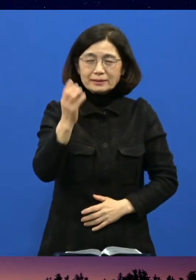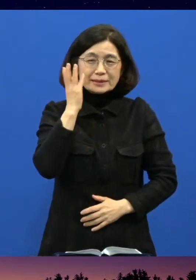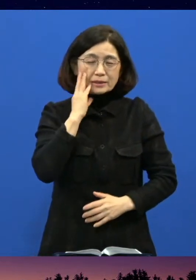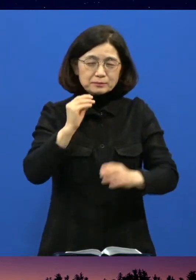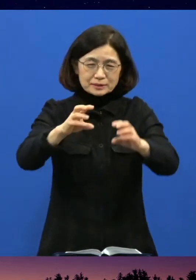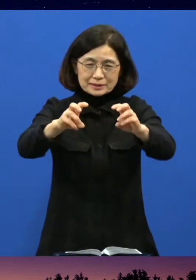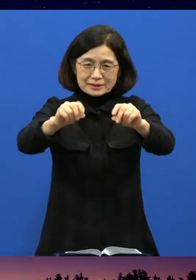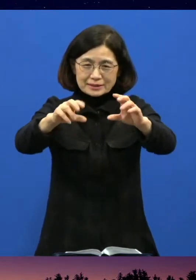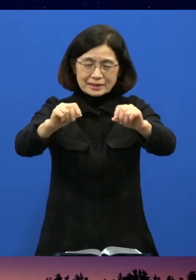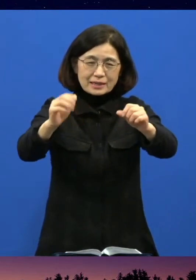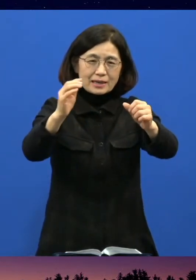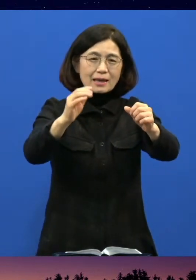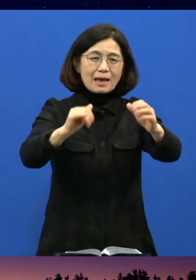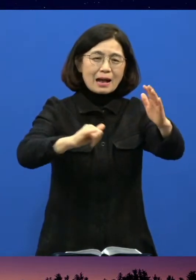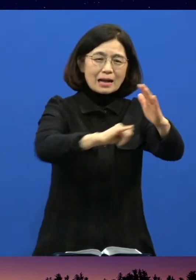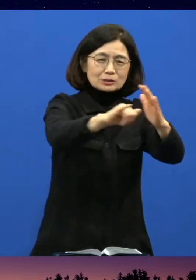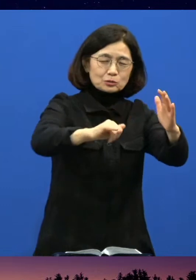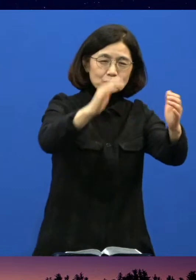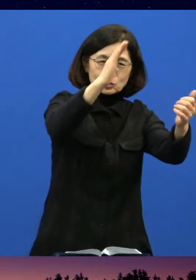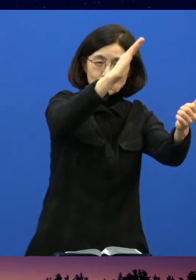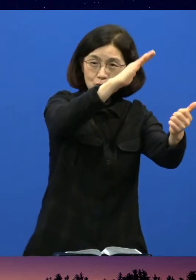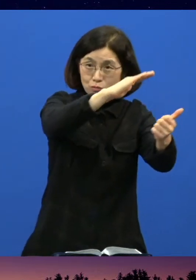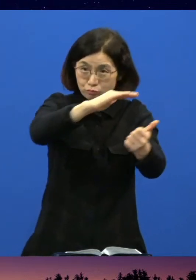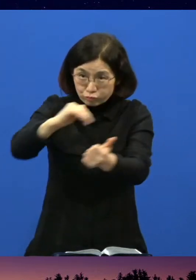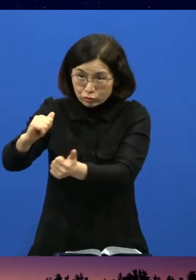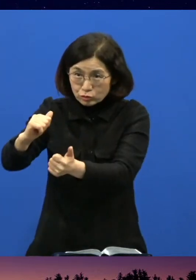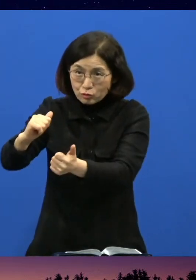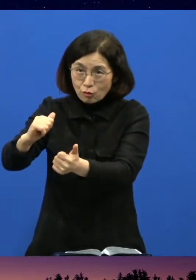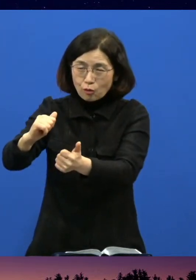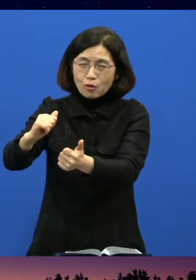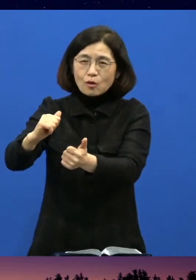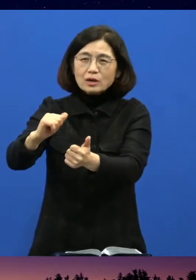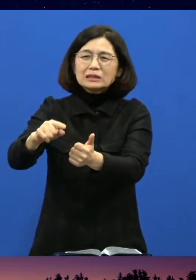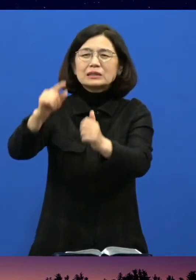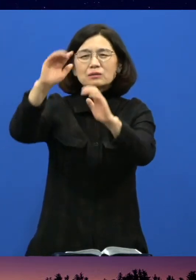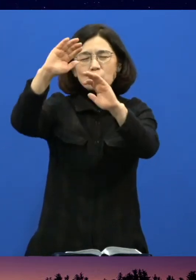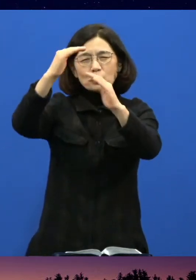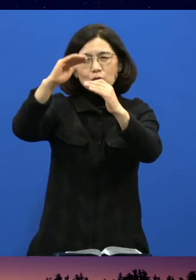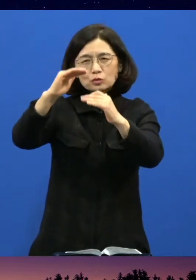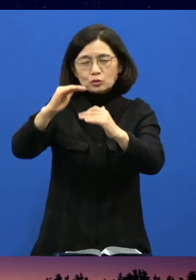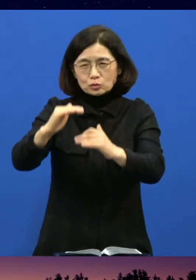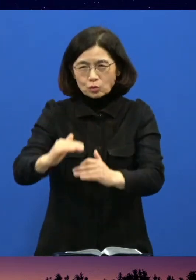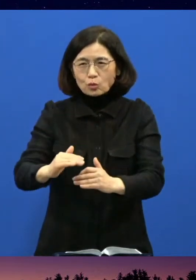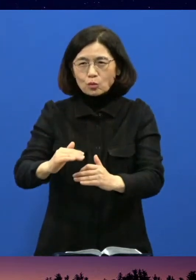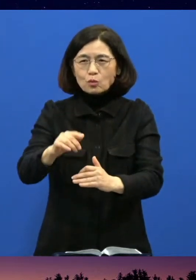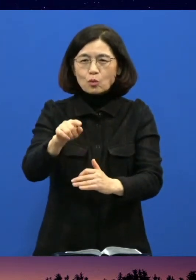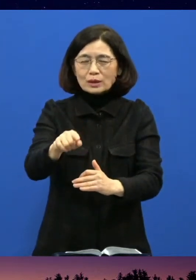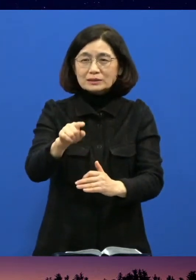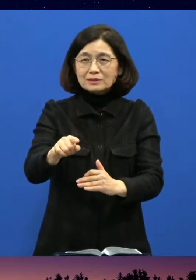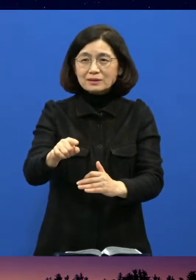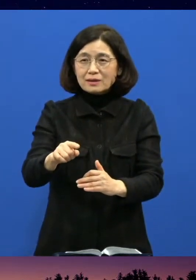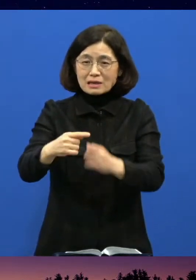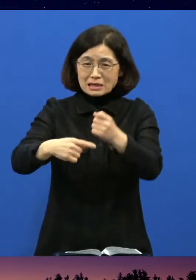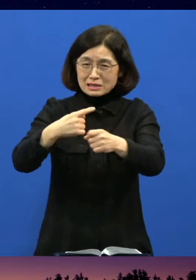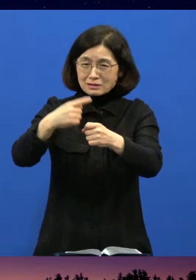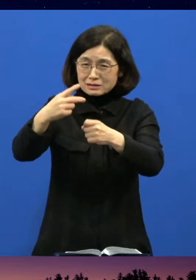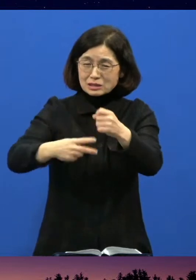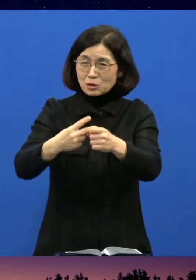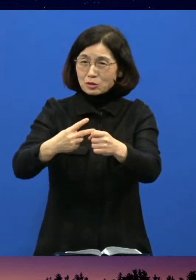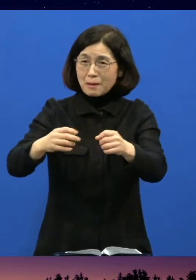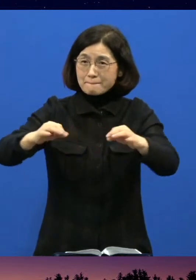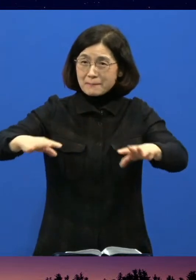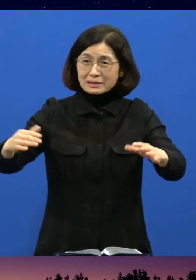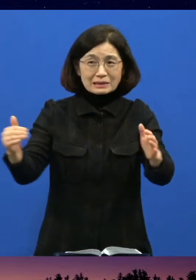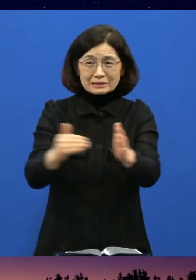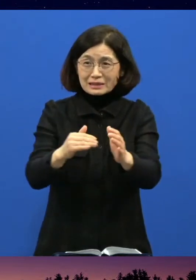히브리 민족을 일으켜 주시는 이 모든 그 과정들이 오랜 세월 동안 만들어지는 거죠. 그게 뭐 요셉이 기도했다는 그런